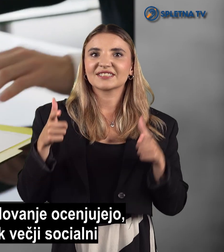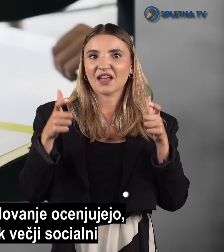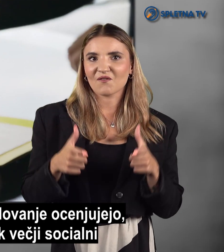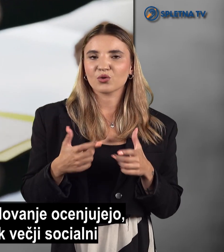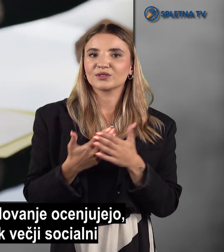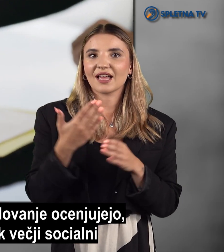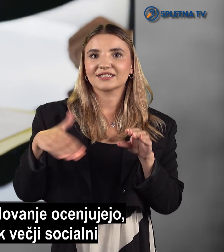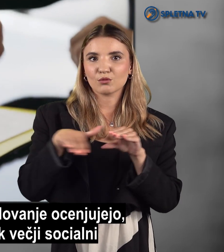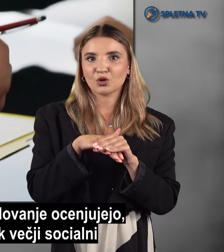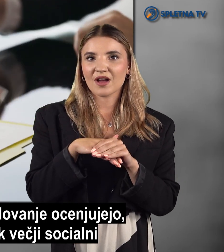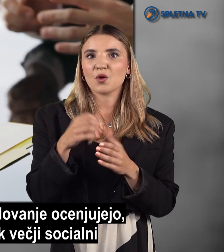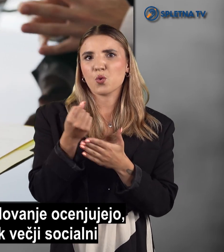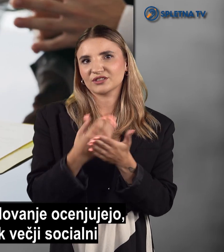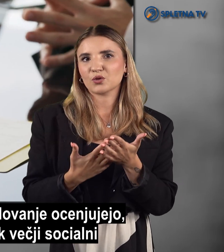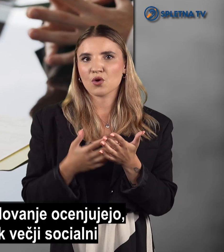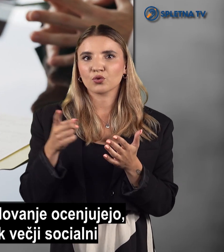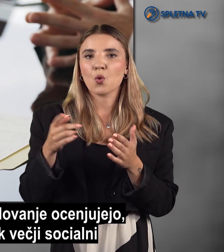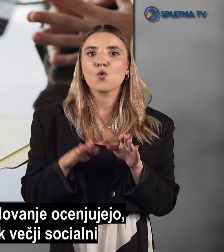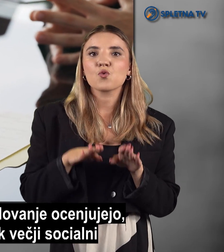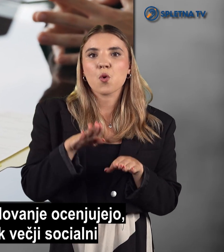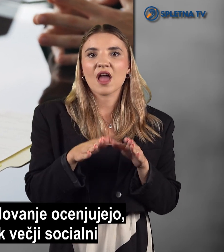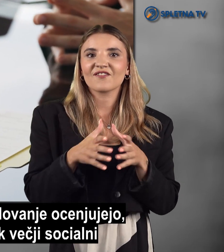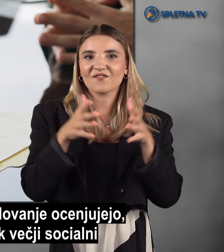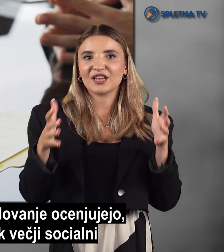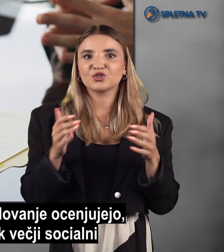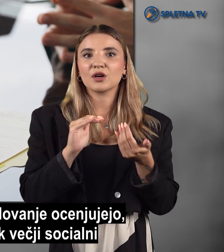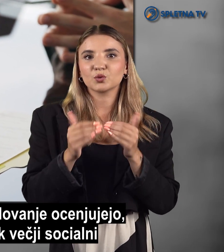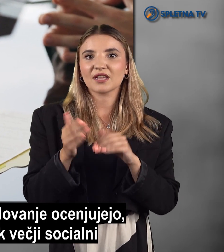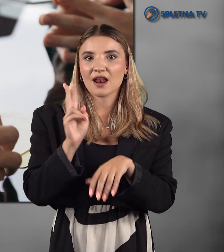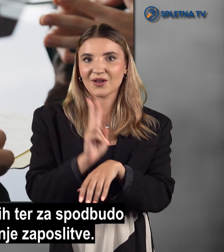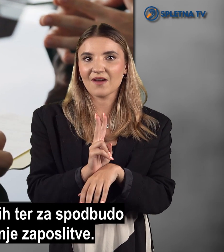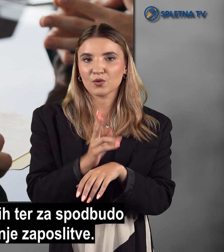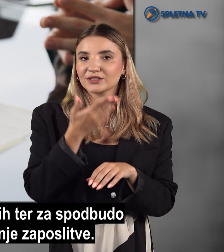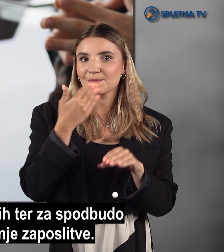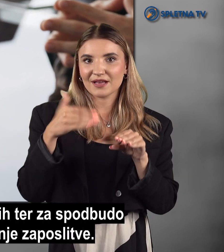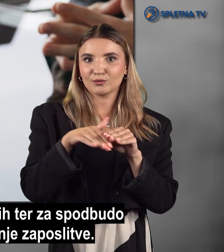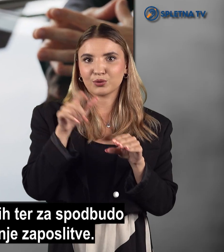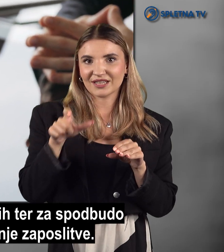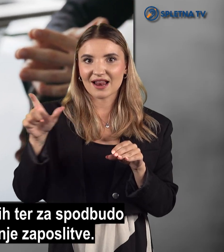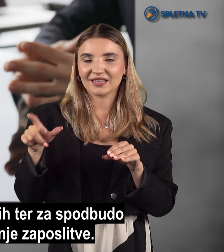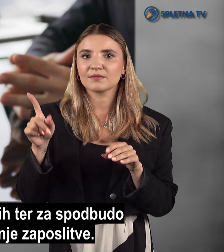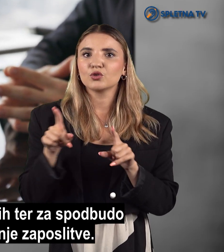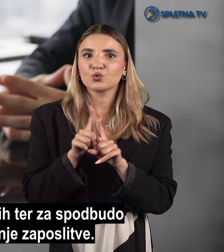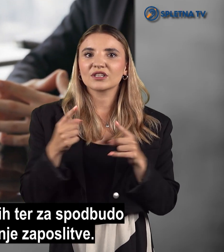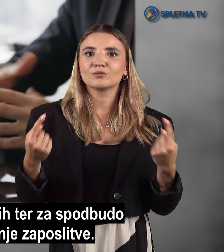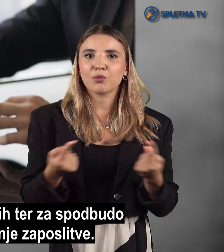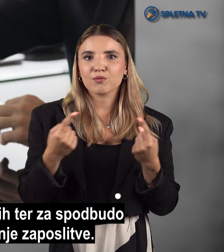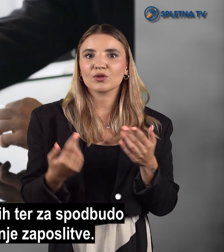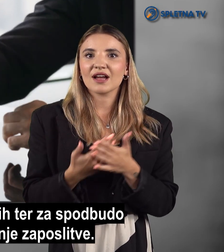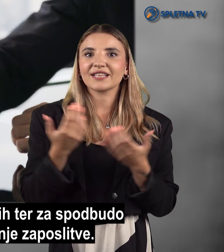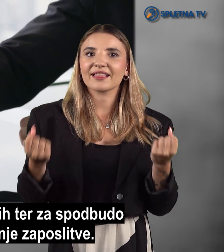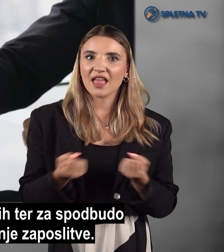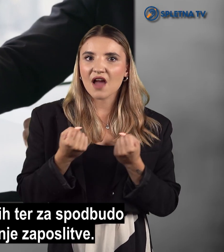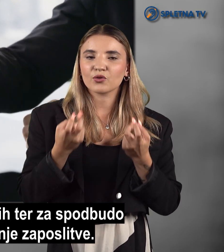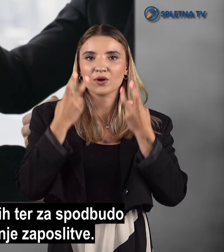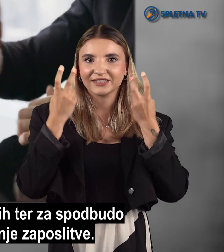Na Zavodu za zaposlovanje ocenjujejo, da gre za korak k večji socialni varnosti brezposelnih ter za spodbudo